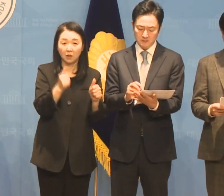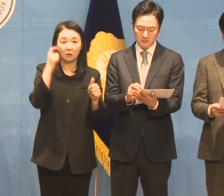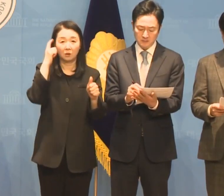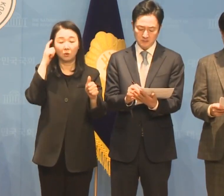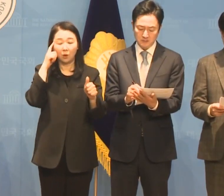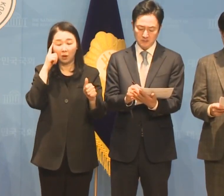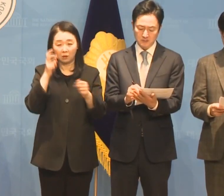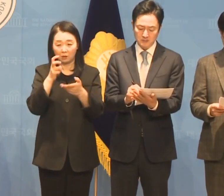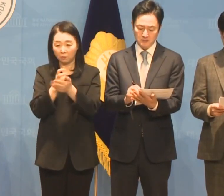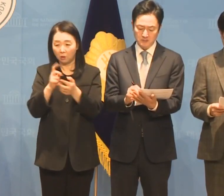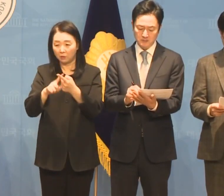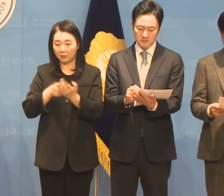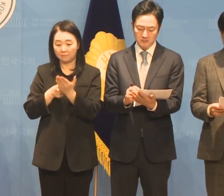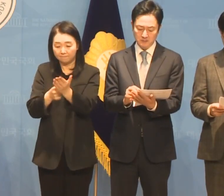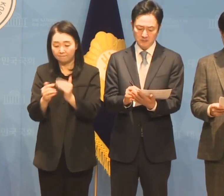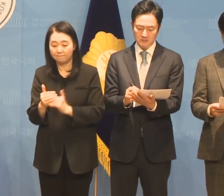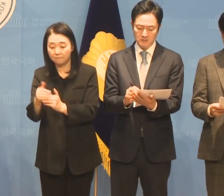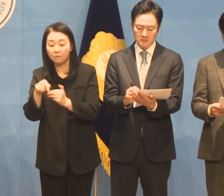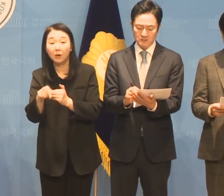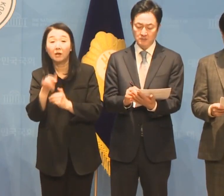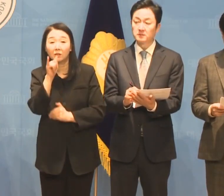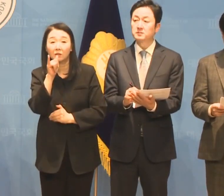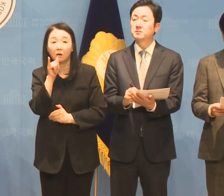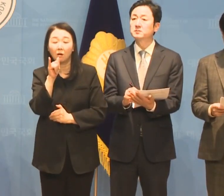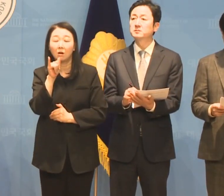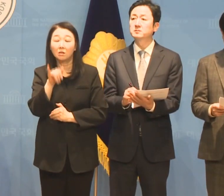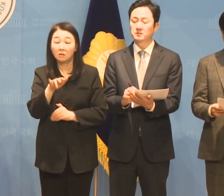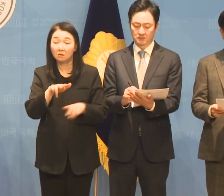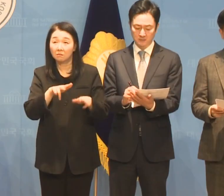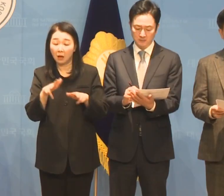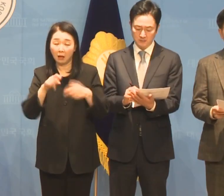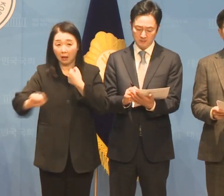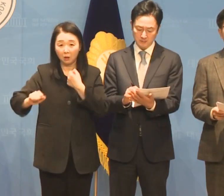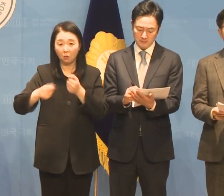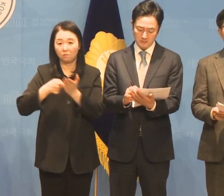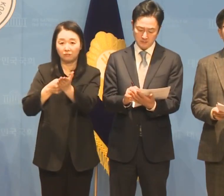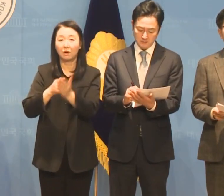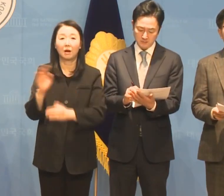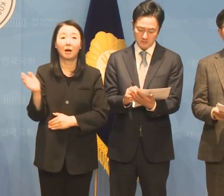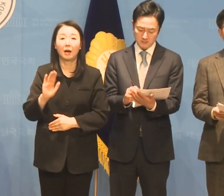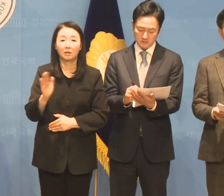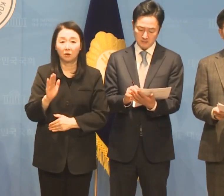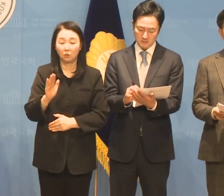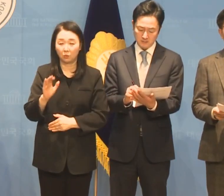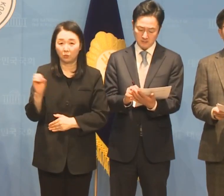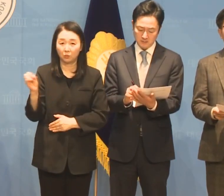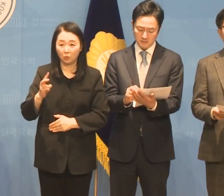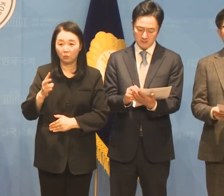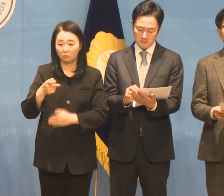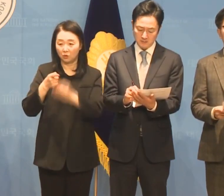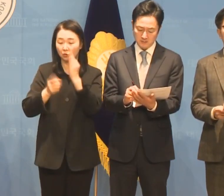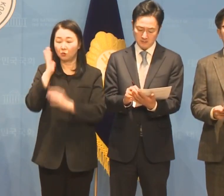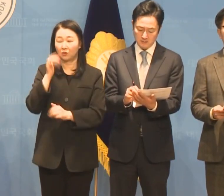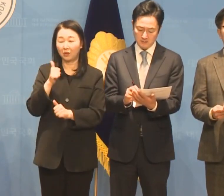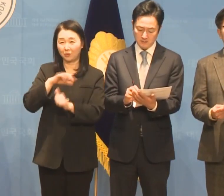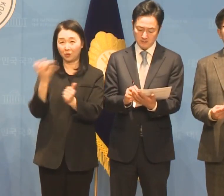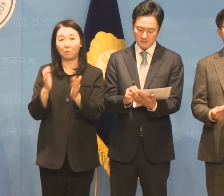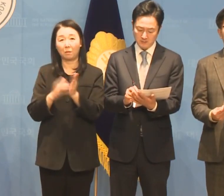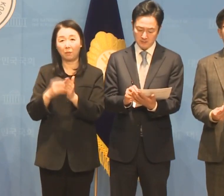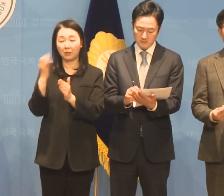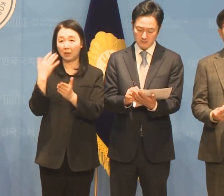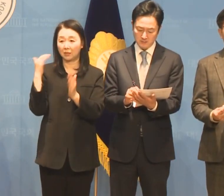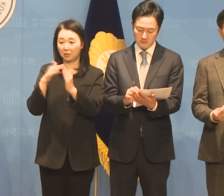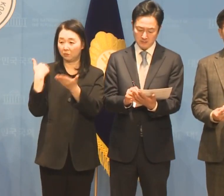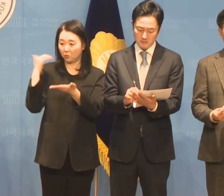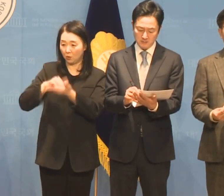제기해야 할 법에서 규정한 절차인 즉시 항고를 포기하고 내란 수괴 윤석열을 석방하여 다시 관저로 돌아가게 하는